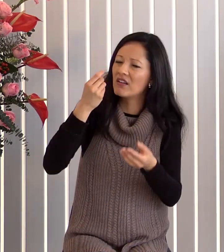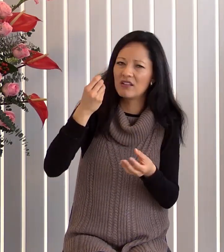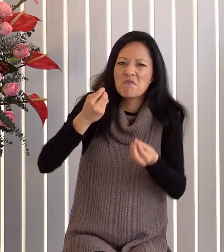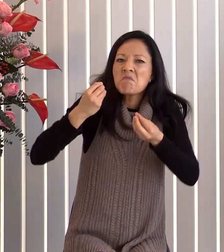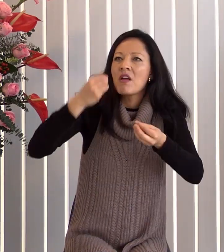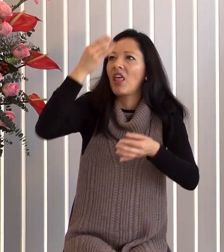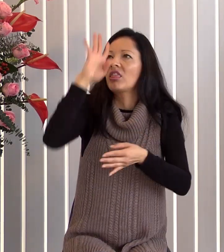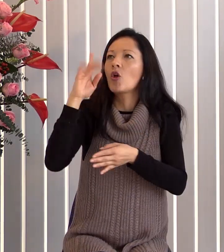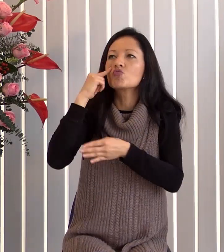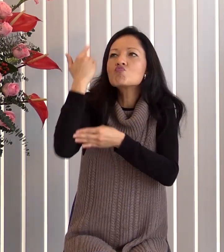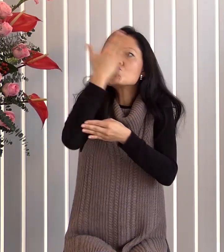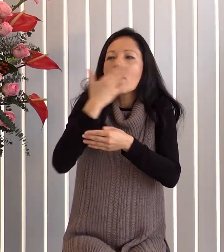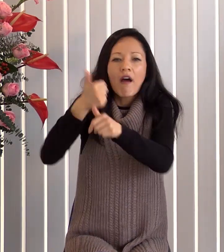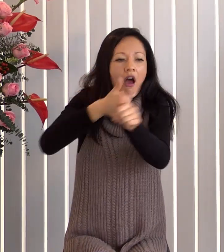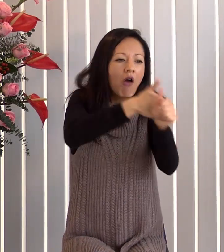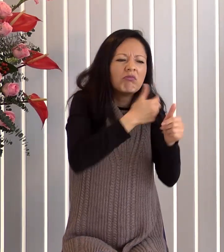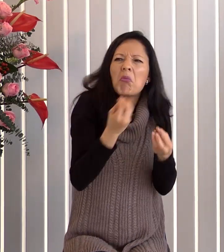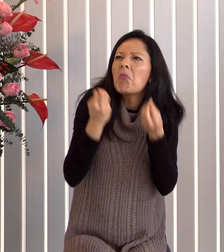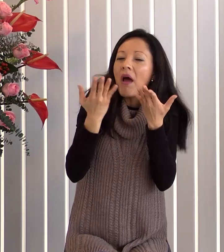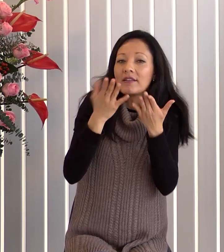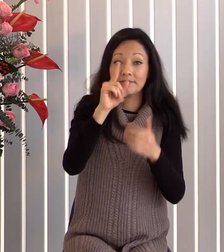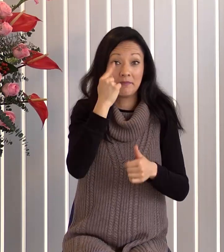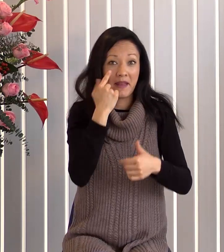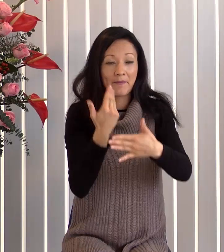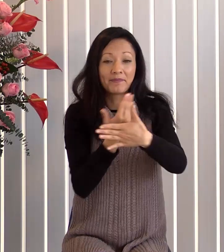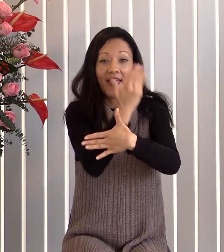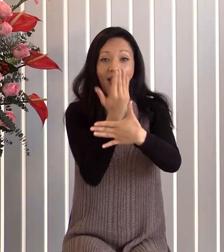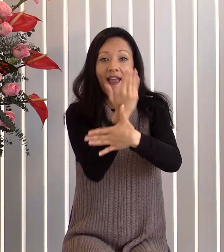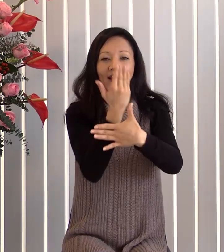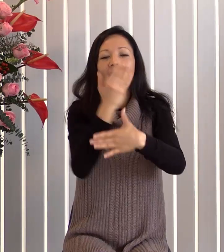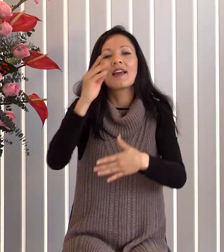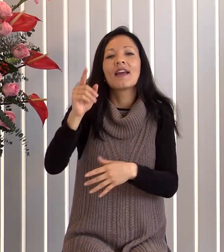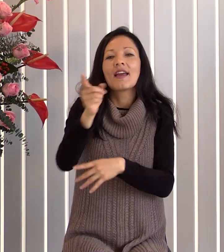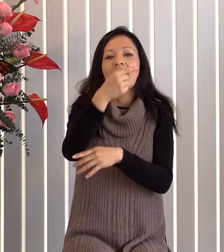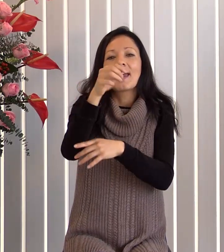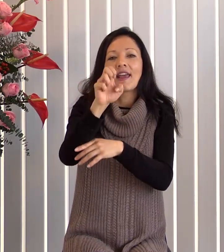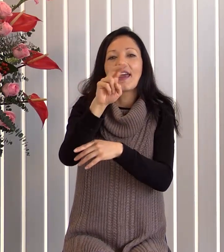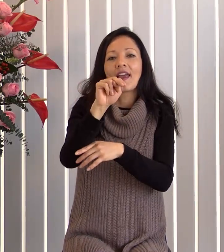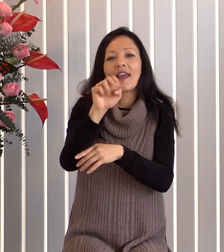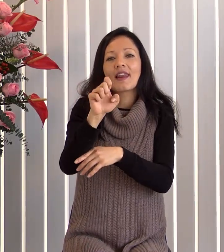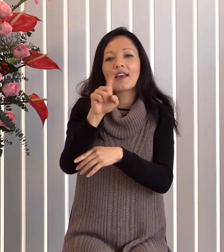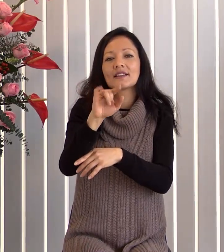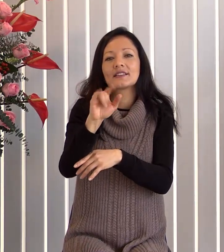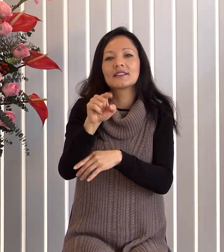Dios nos prueba. Mire conmigo Génesis capítulo 22.